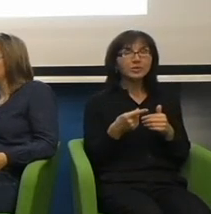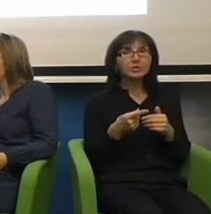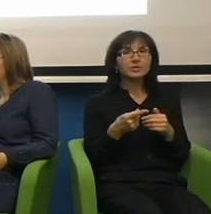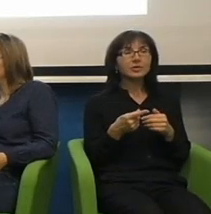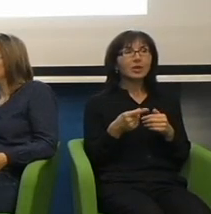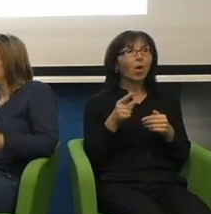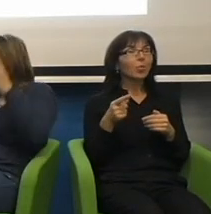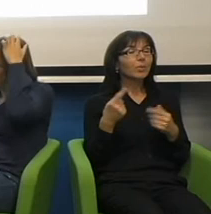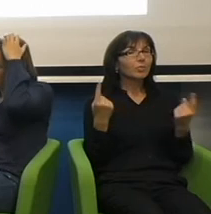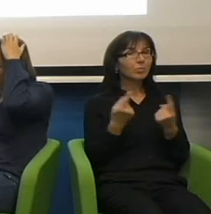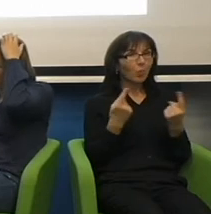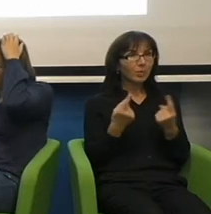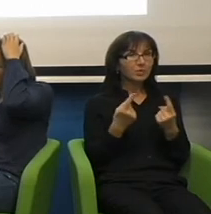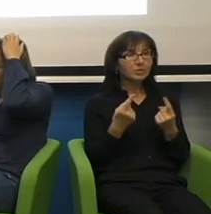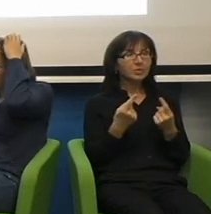o tym momencie?